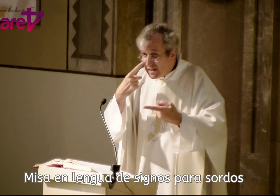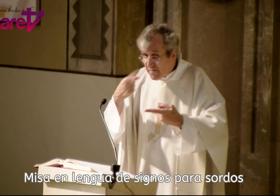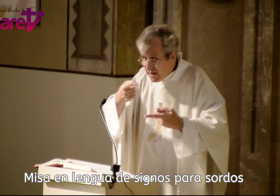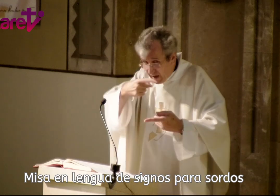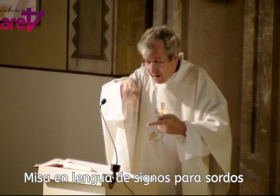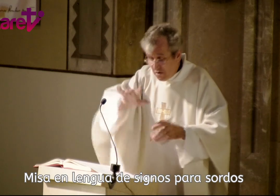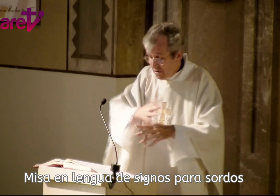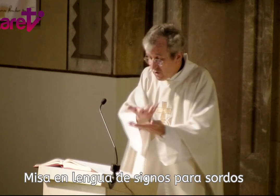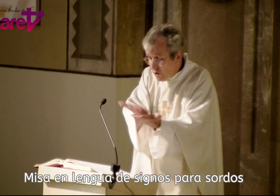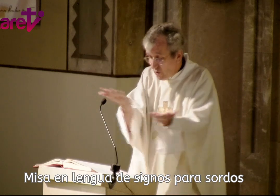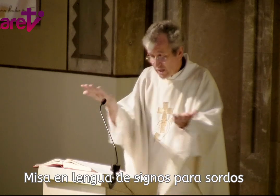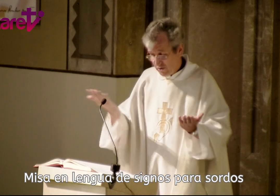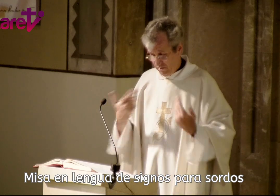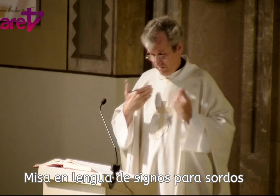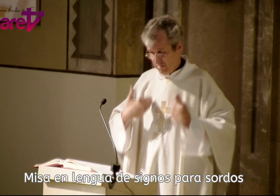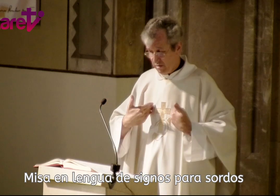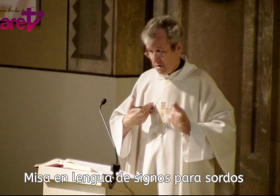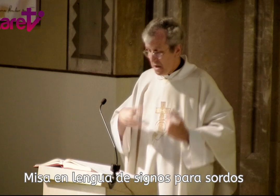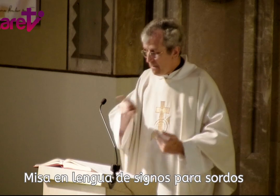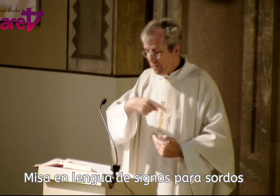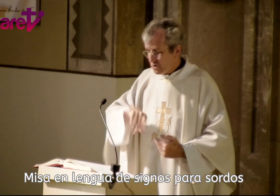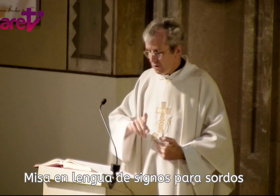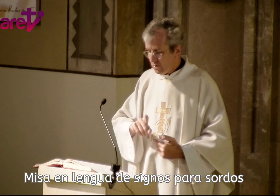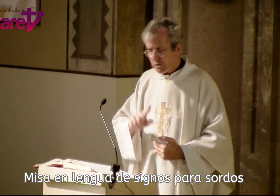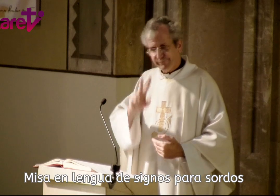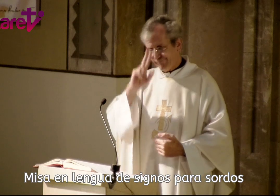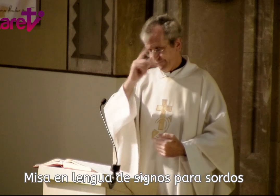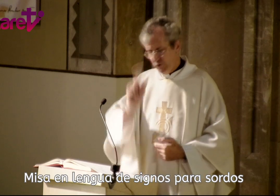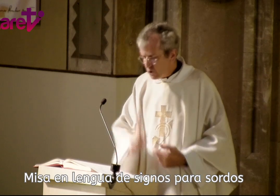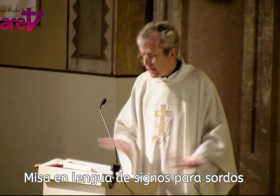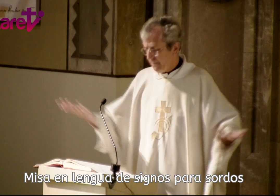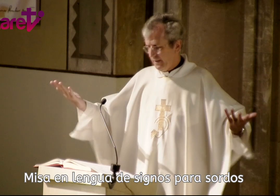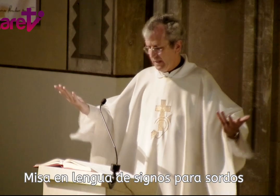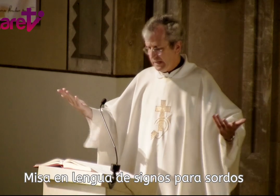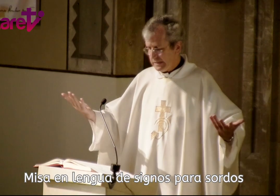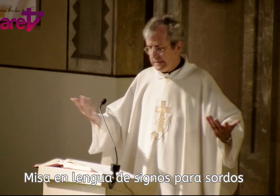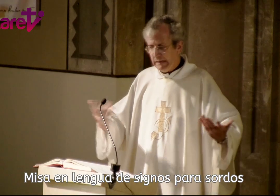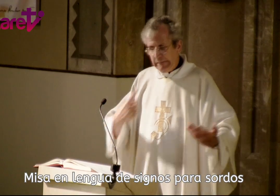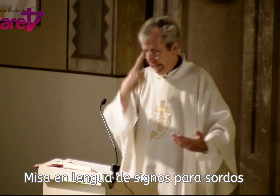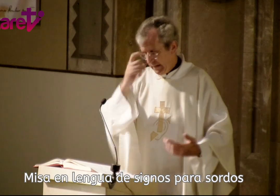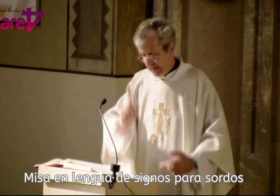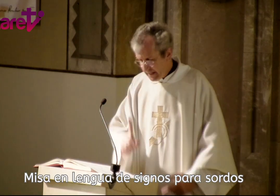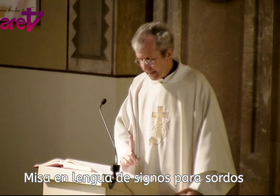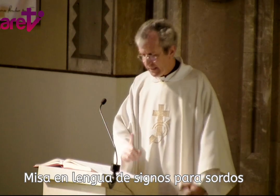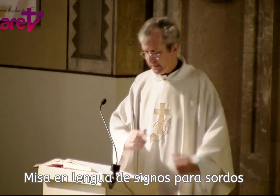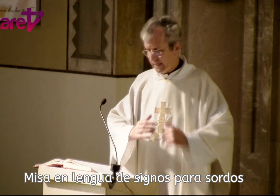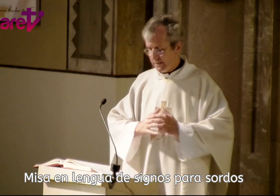ver todo esto, vosotros no os arrepentís ni creísteis.